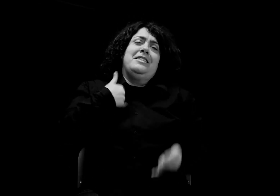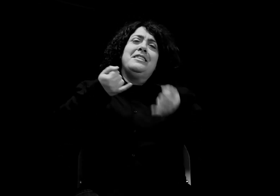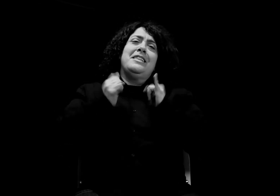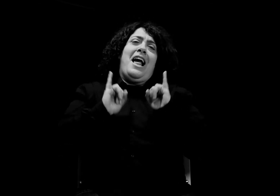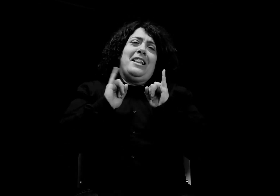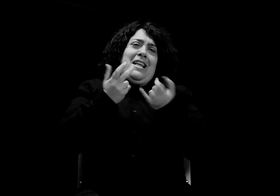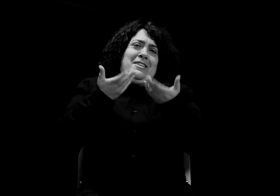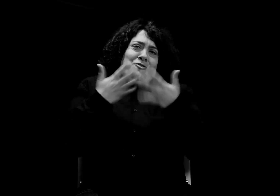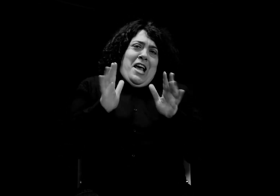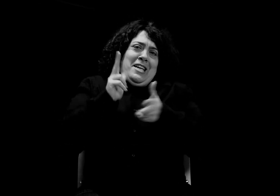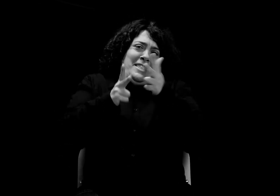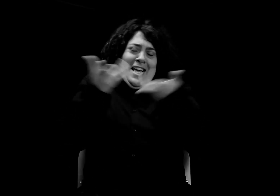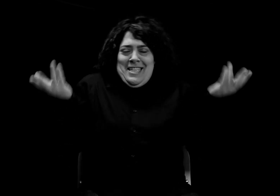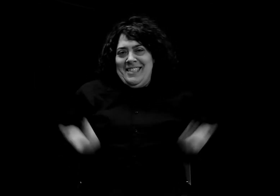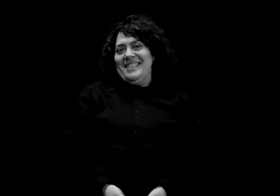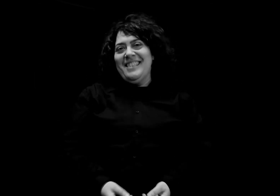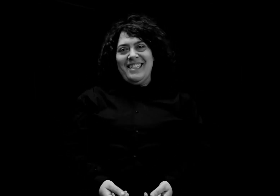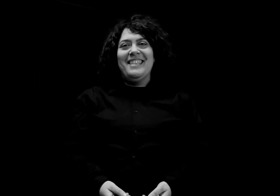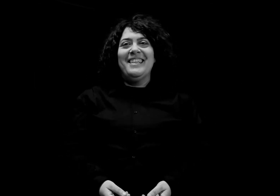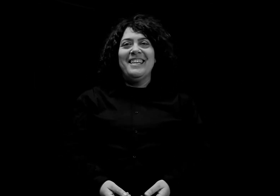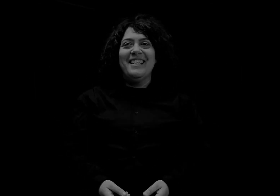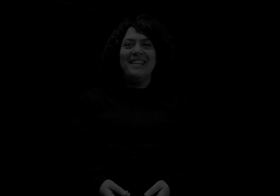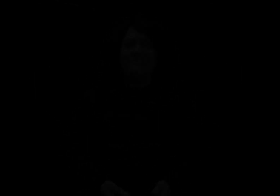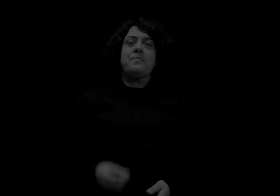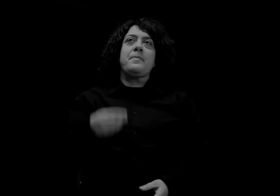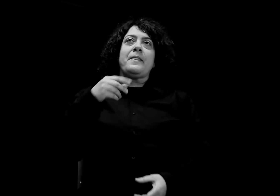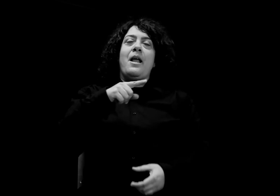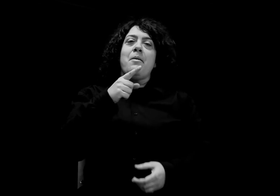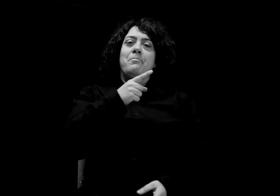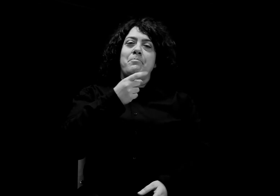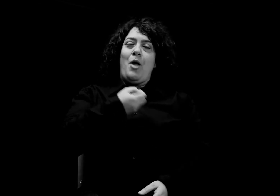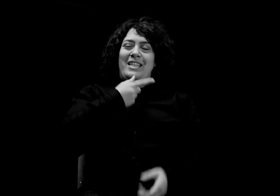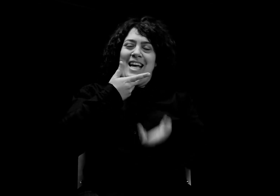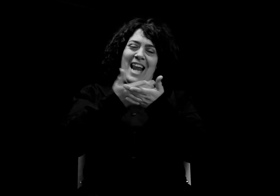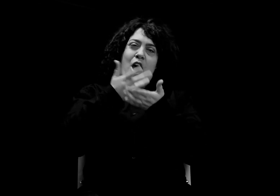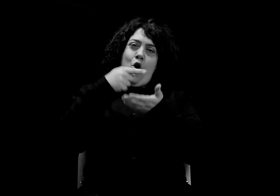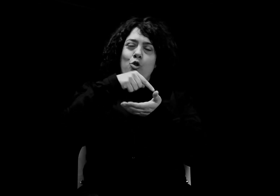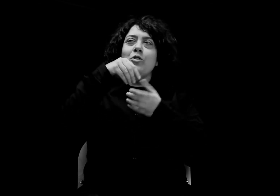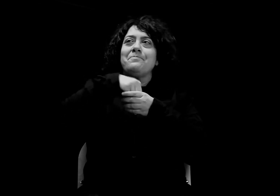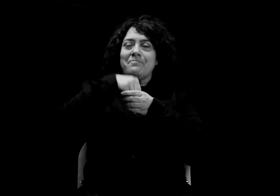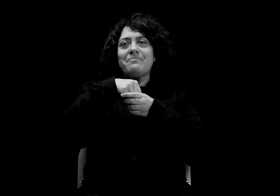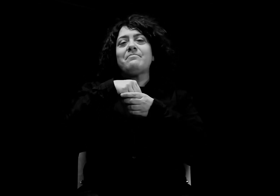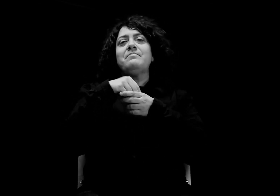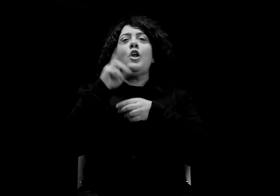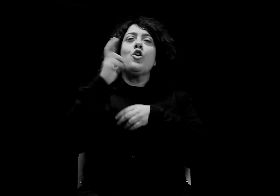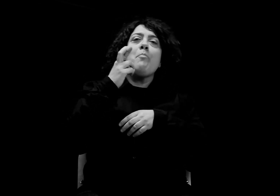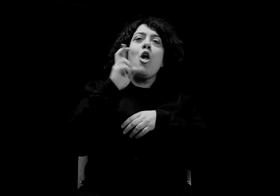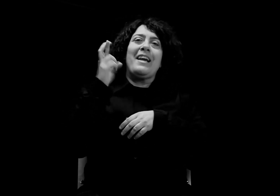praticamente sono nata che già segnavo questa poesia racconta della leggenda di